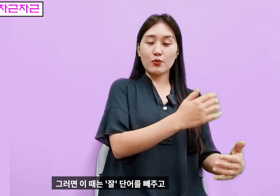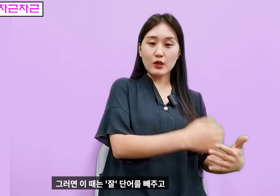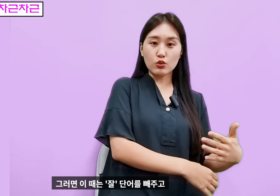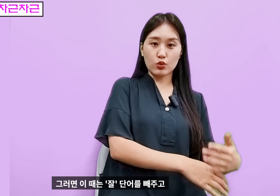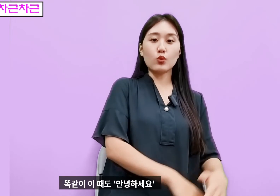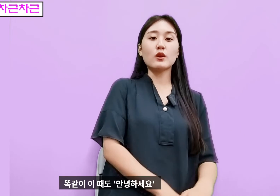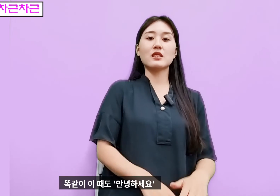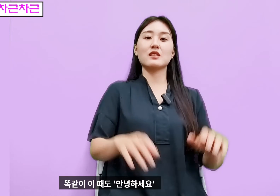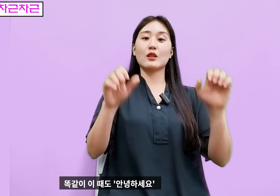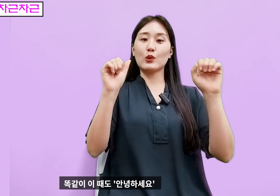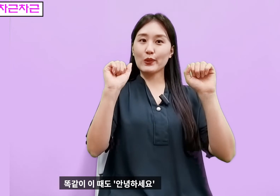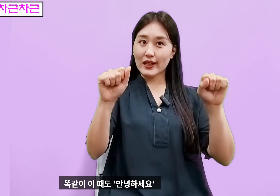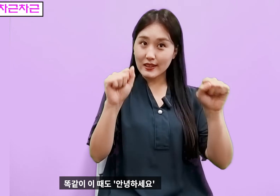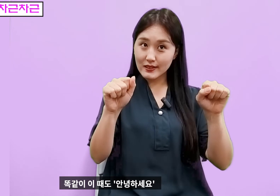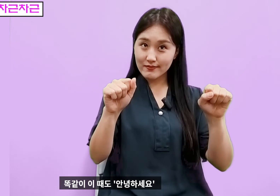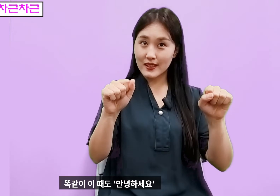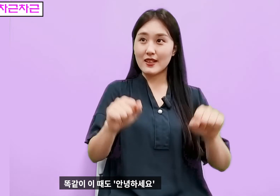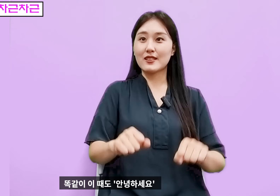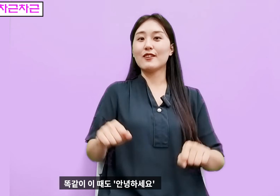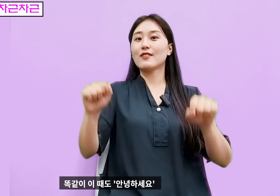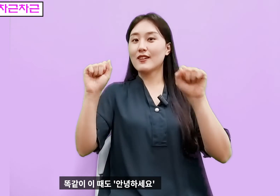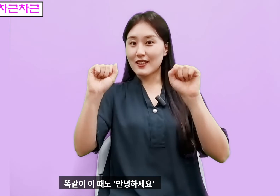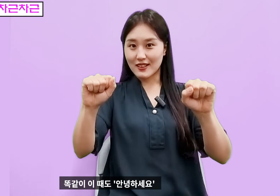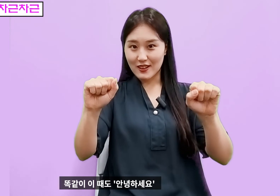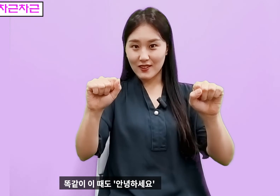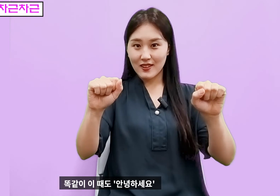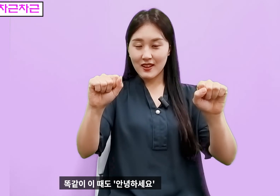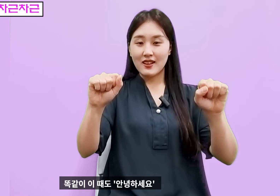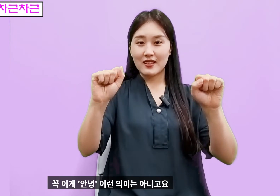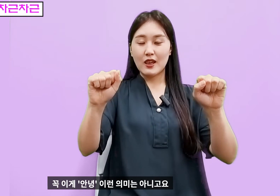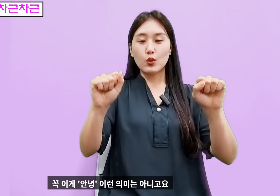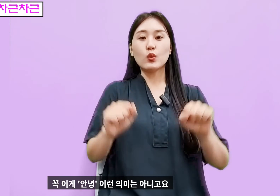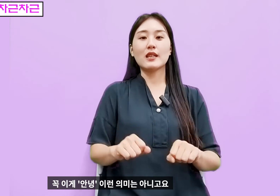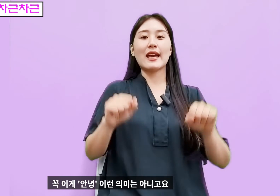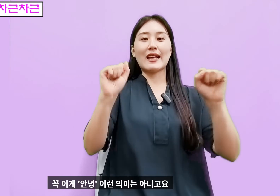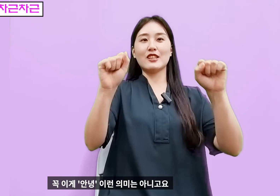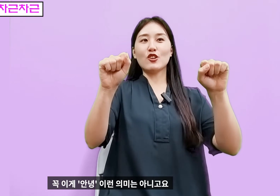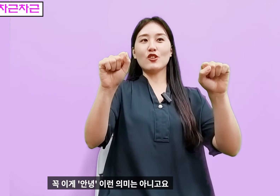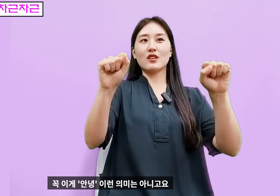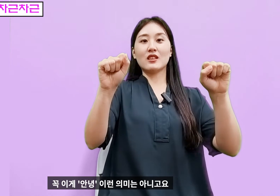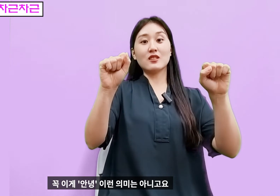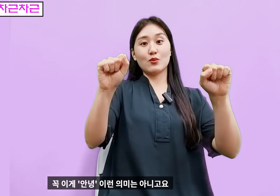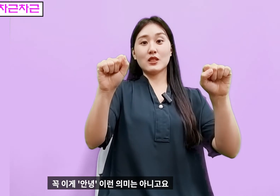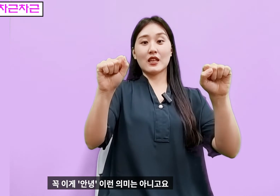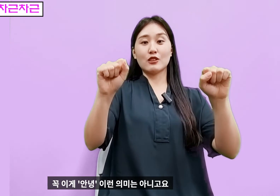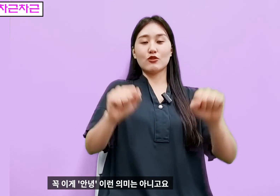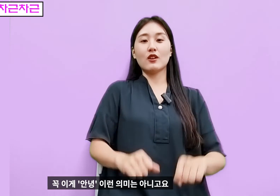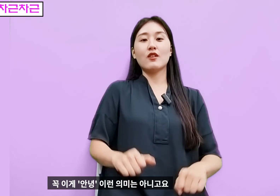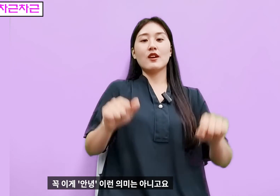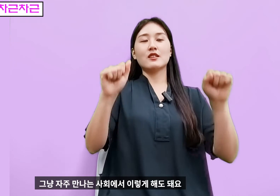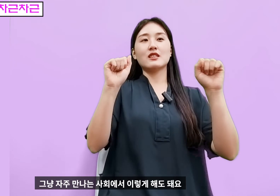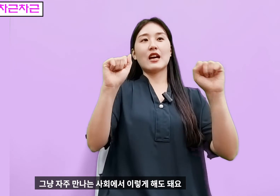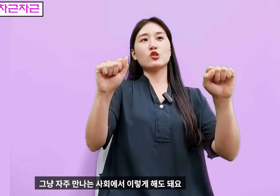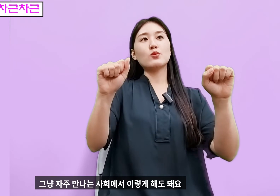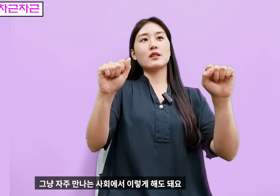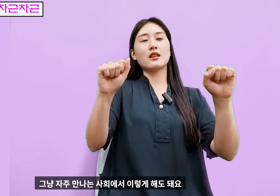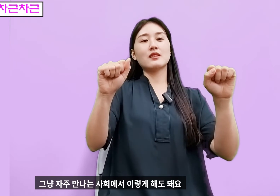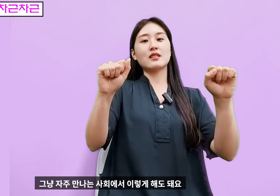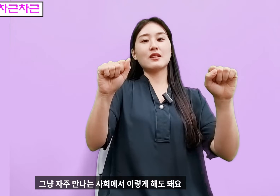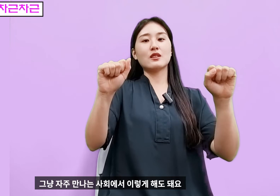빼주고 똑같이 이때도 안녕하세요, 안녕하세요. 네, 꼭 이게 안녕 이런 의미는 아니고요. 그냥 자주 만나는 사이에서 이렇게